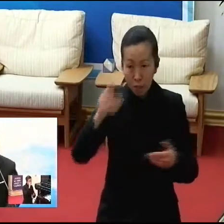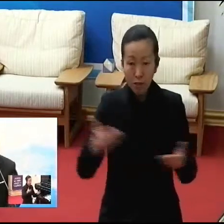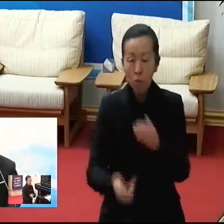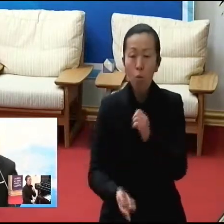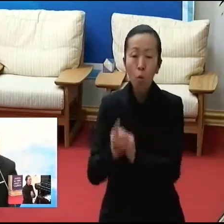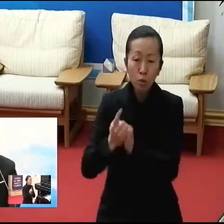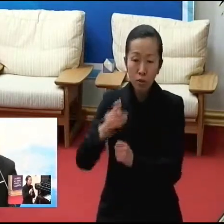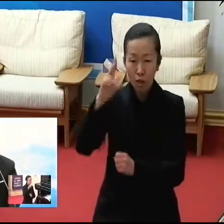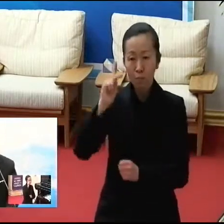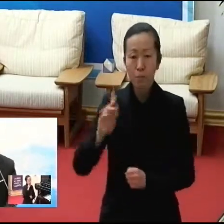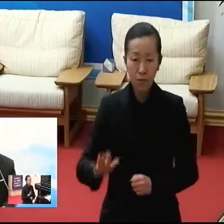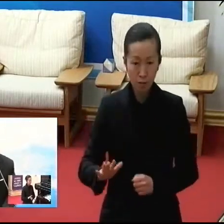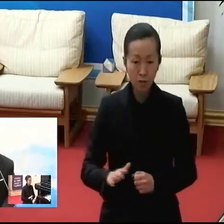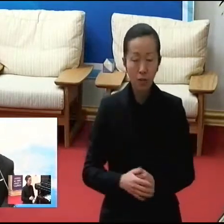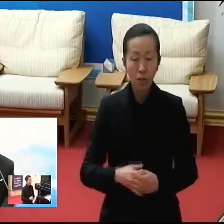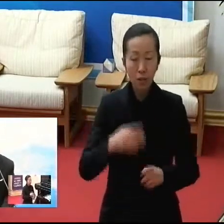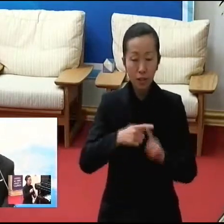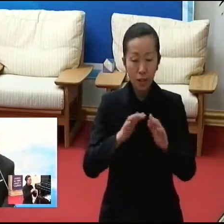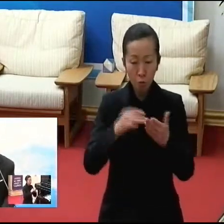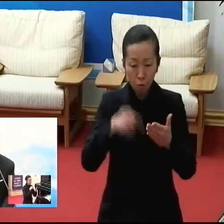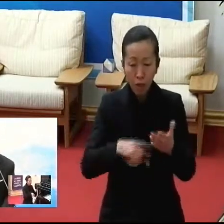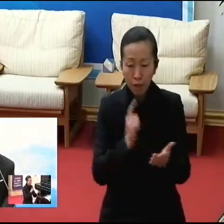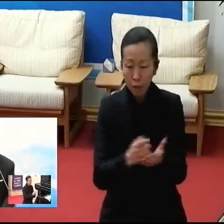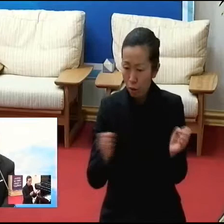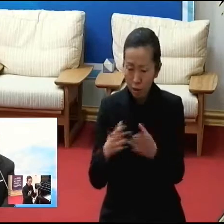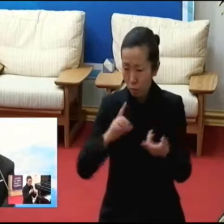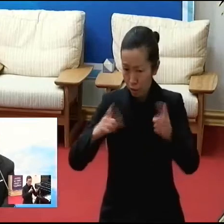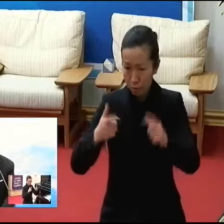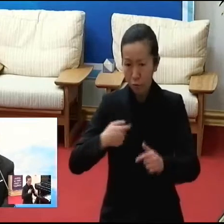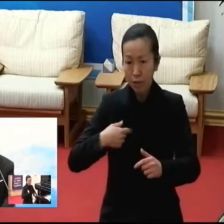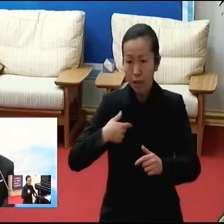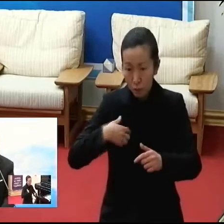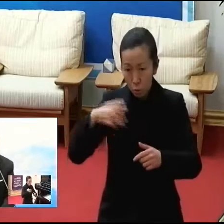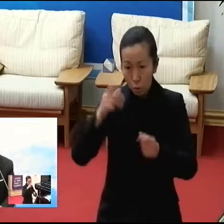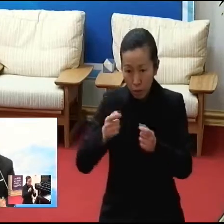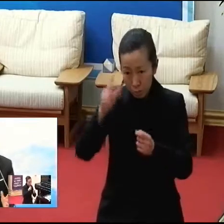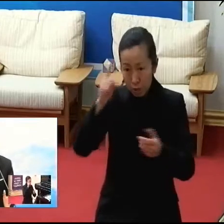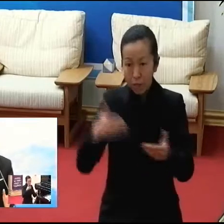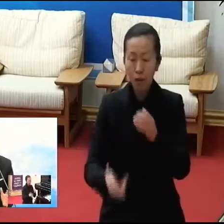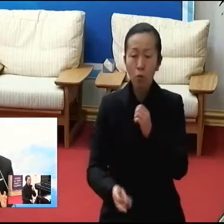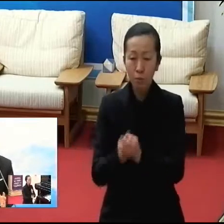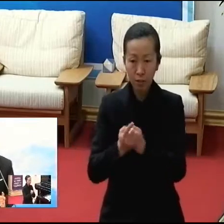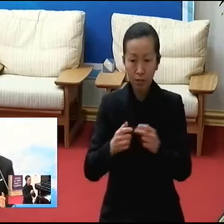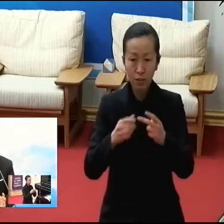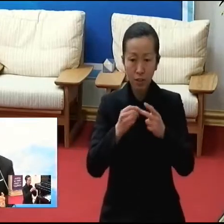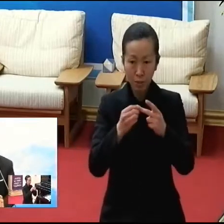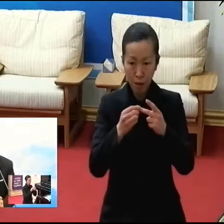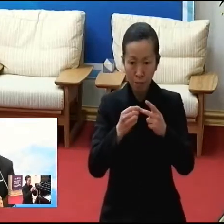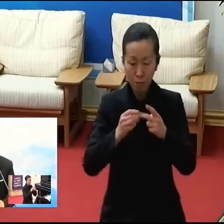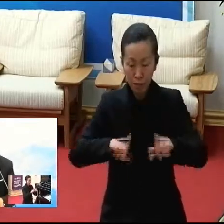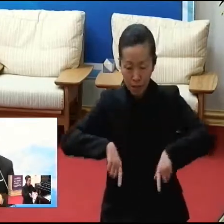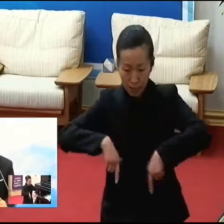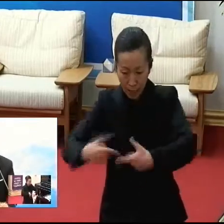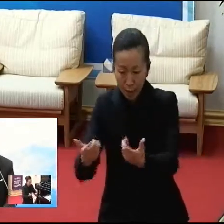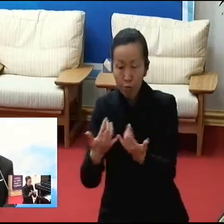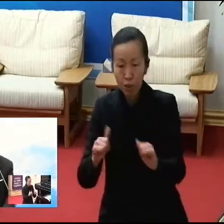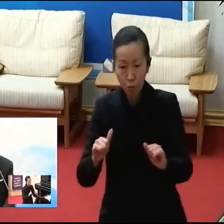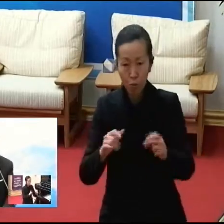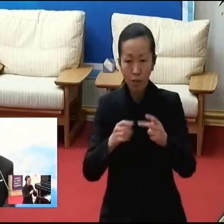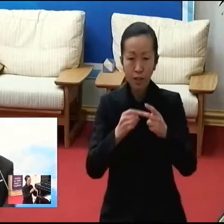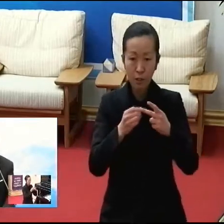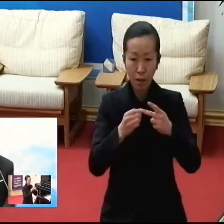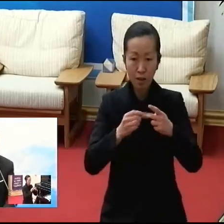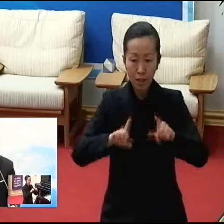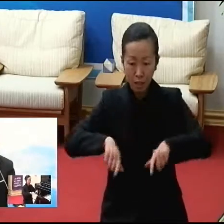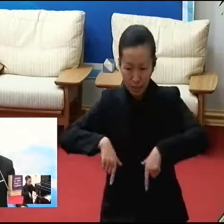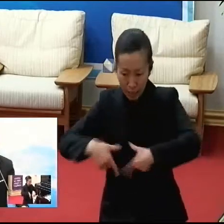くださる。 자, 두 번째 바꾸는 사람입니다. 2番です。変える人。 여러분, 하나님의 말씀을 가지고 내 인생을 바꿔야 됩니다.